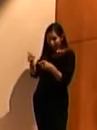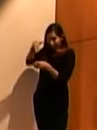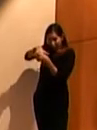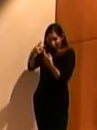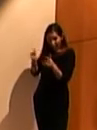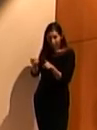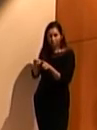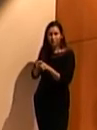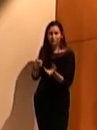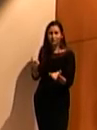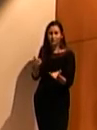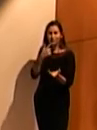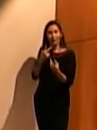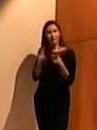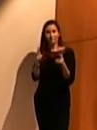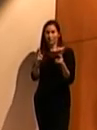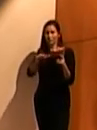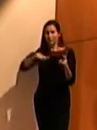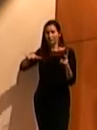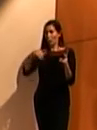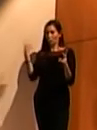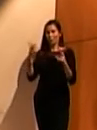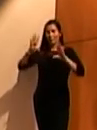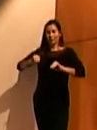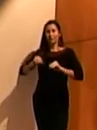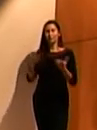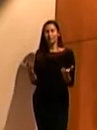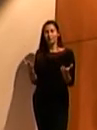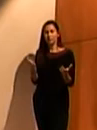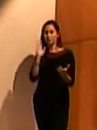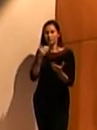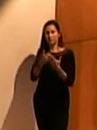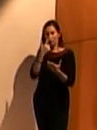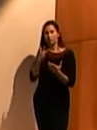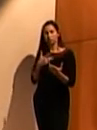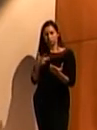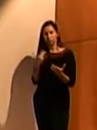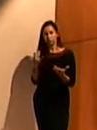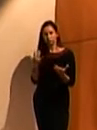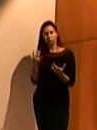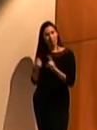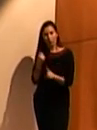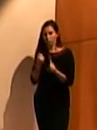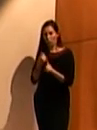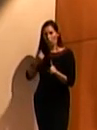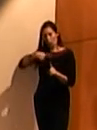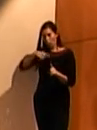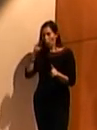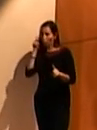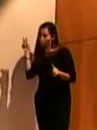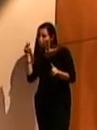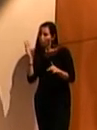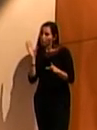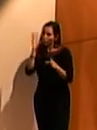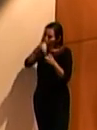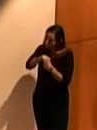c'est notre lieu de vie à tous. Voilà. Donc, je crois que c'était très important de pouvoir contribuer justement à